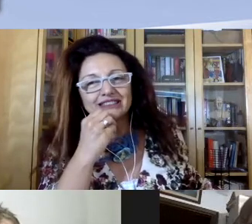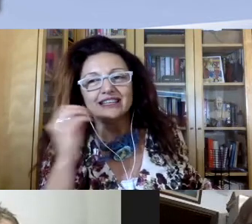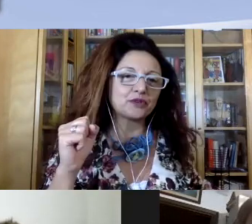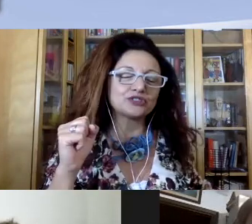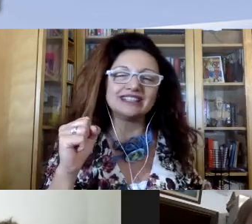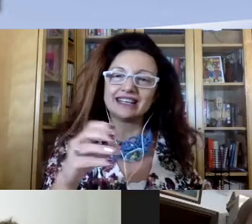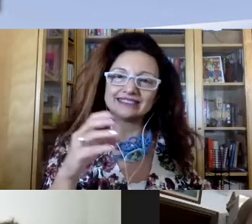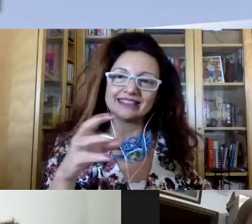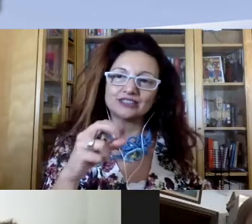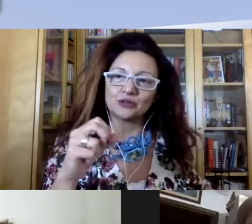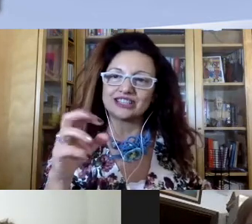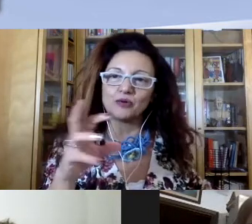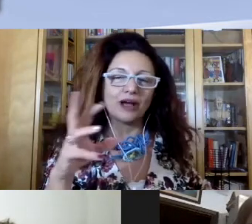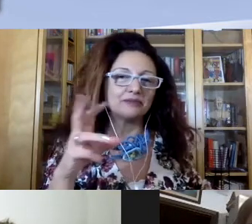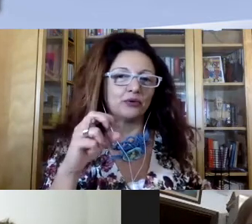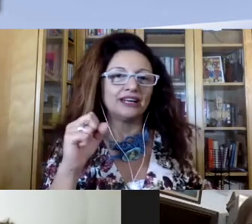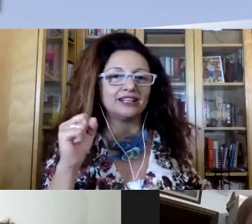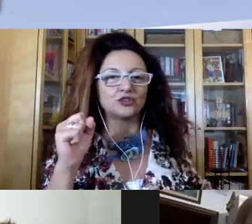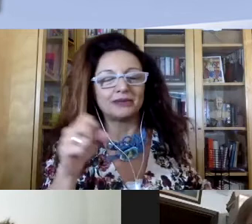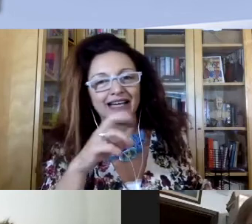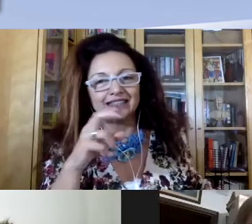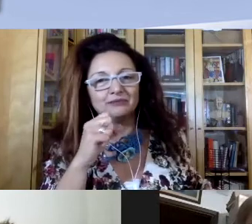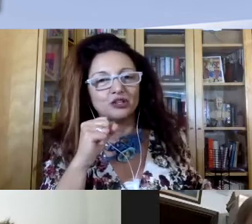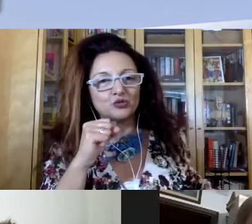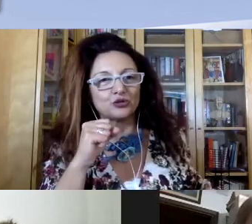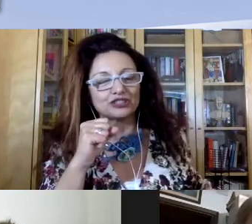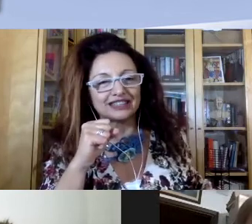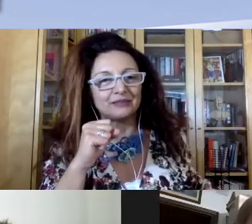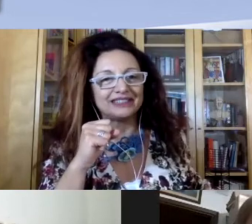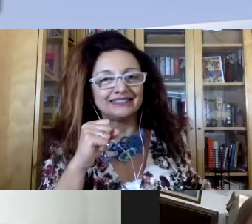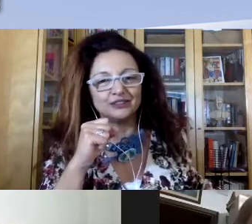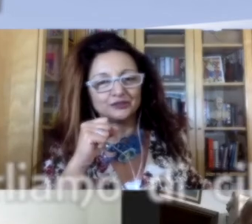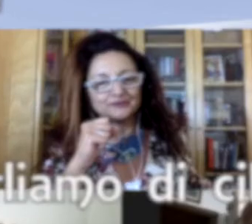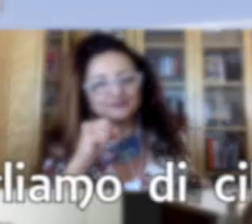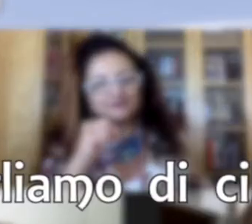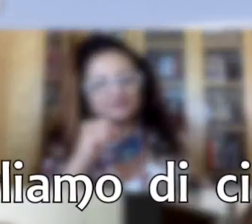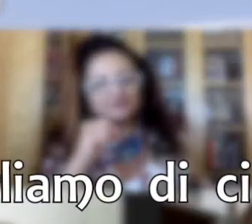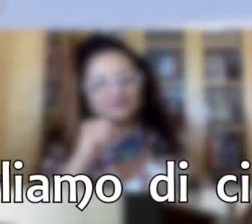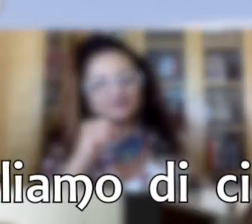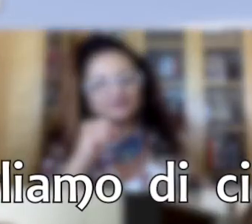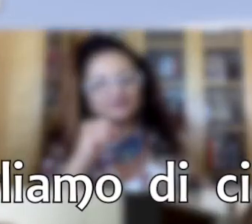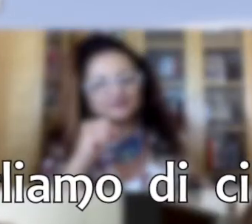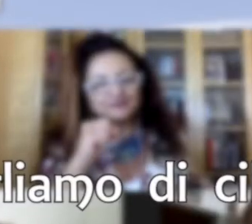cosa ci consiglieresti adesso che siamo qua in polleggio e magari il mangiucchio ci starebbe da Dio?